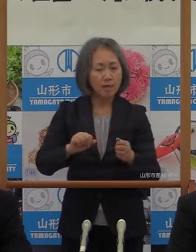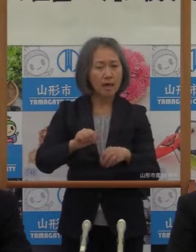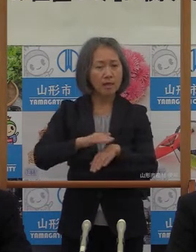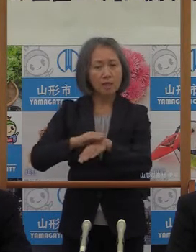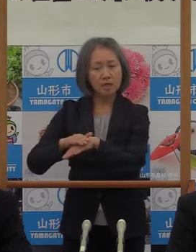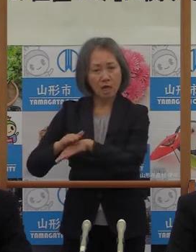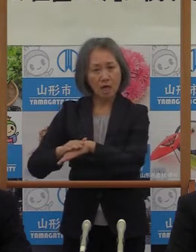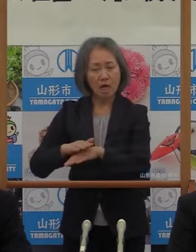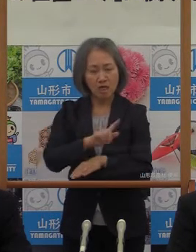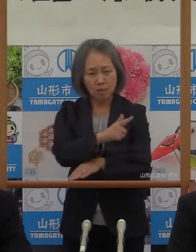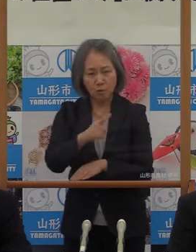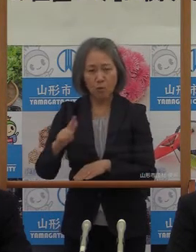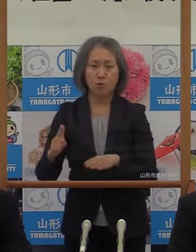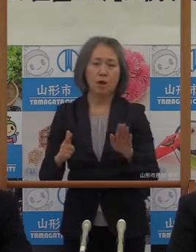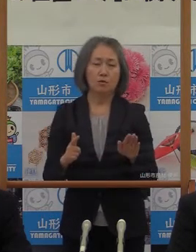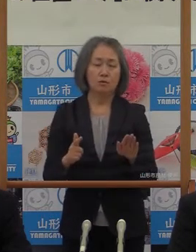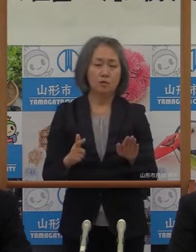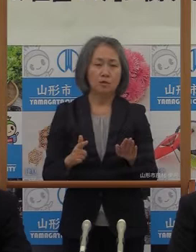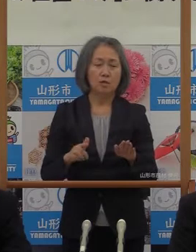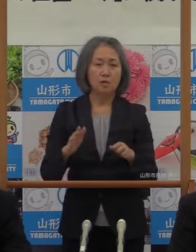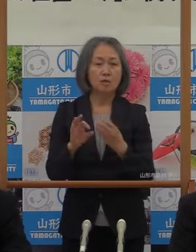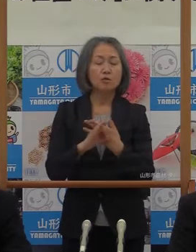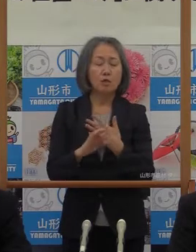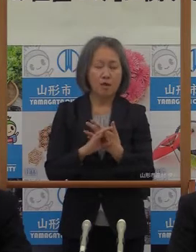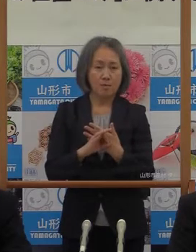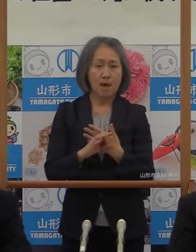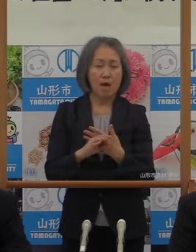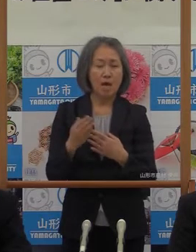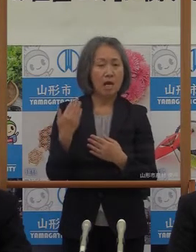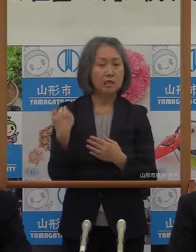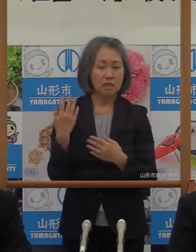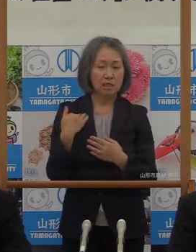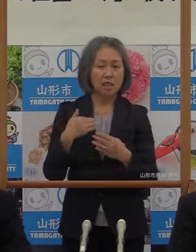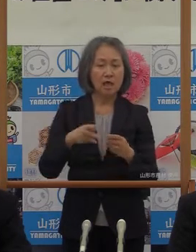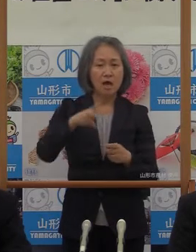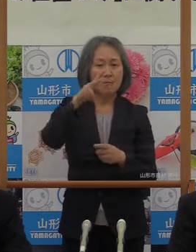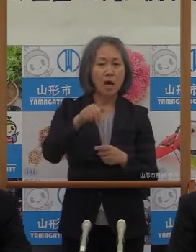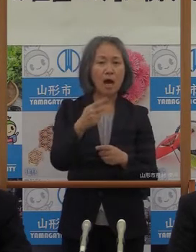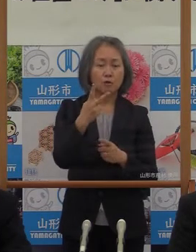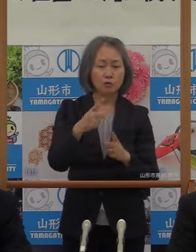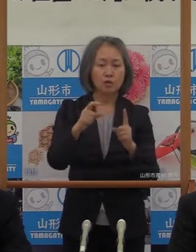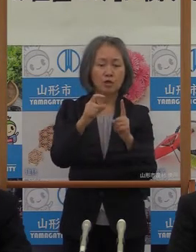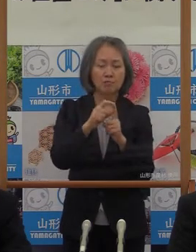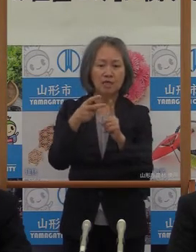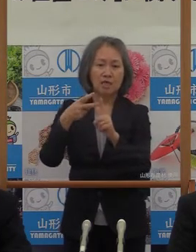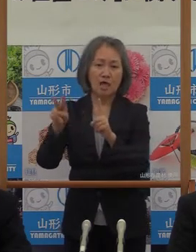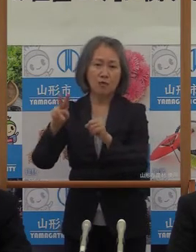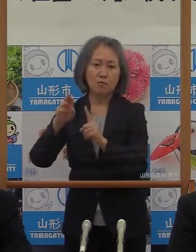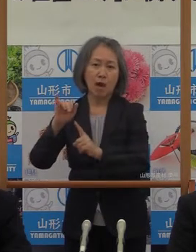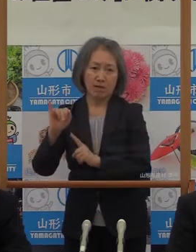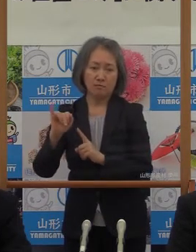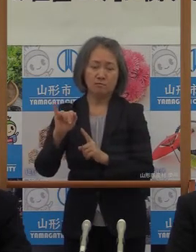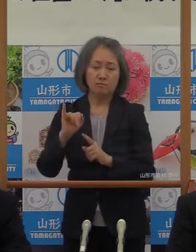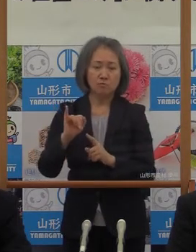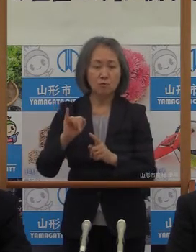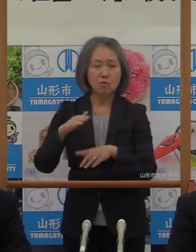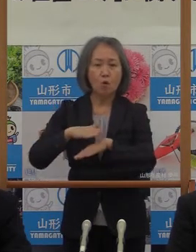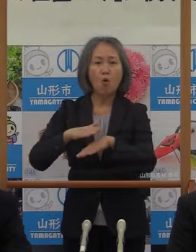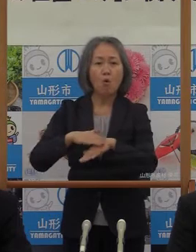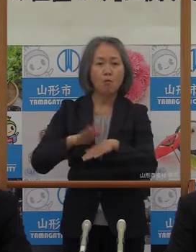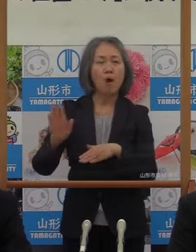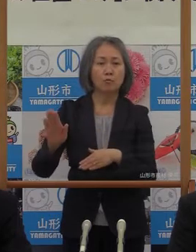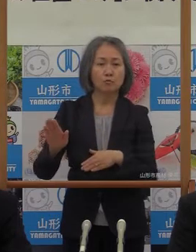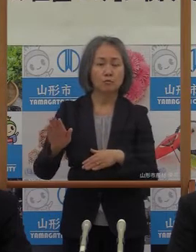ると思ってまして、まあ、例えばの最近だとのパーク PFI ですとかですね、いろんな手法も出ておりますので、その手法も含